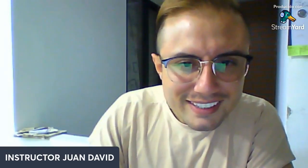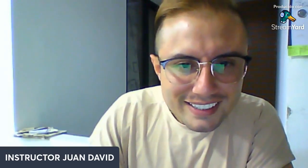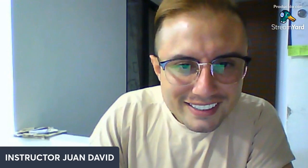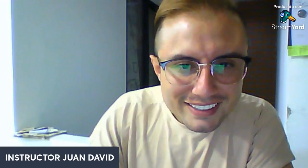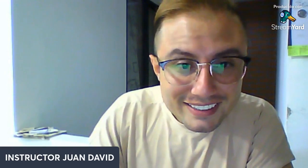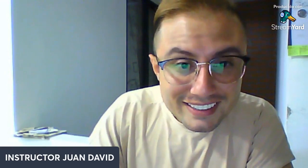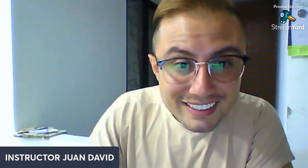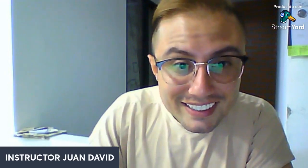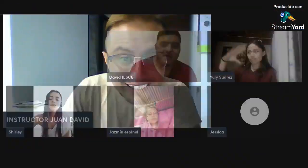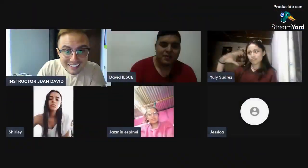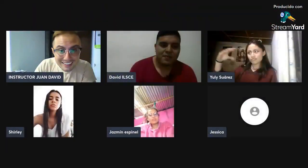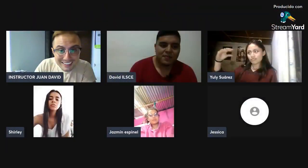Julie.